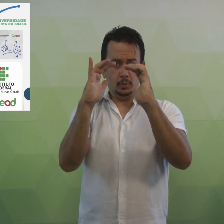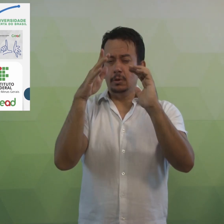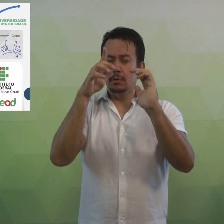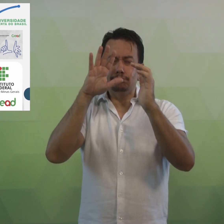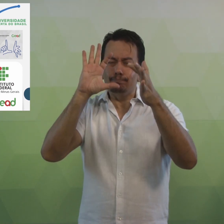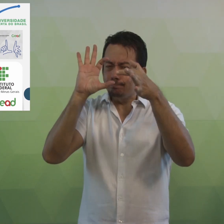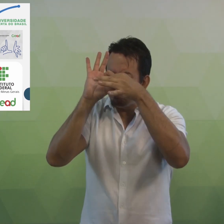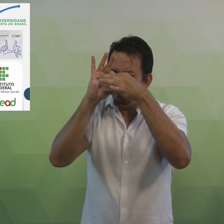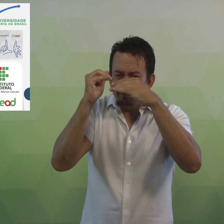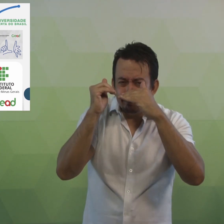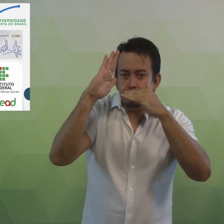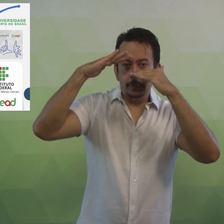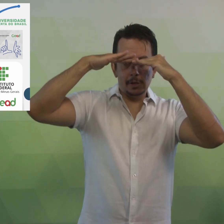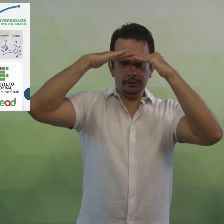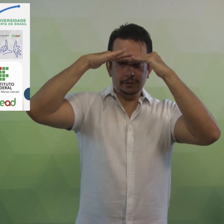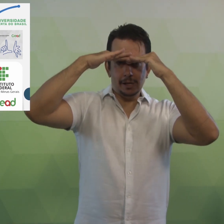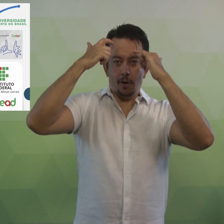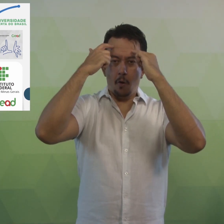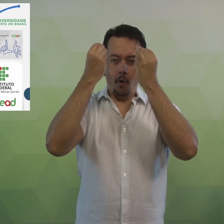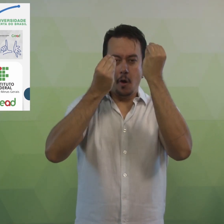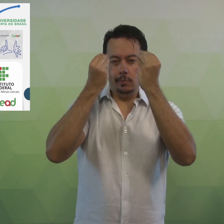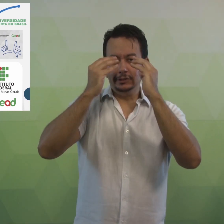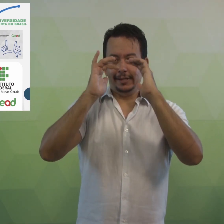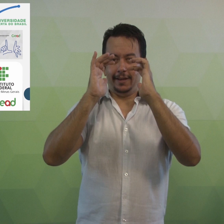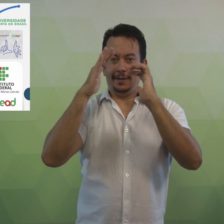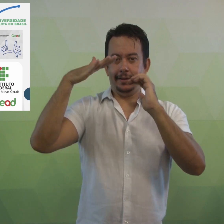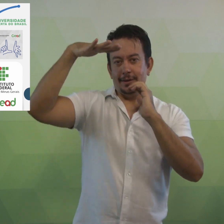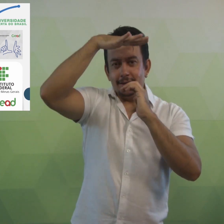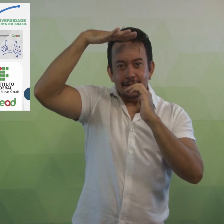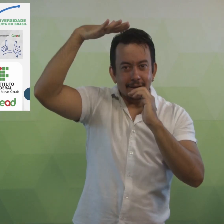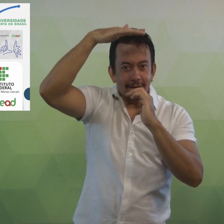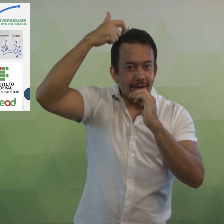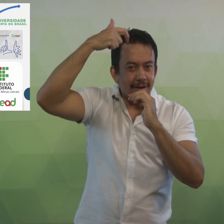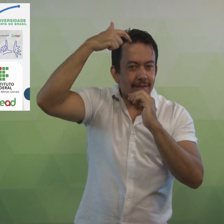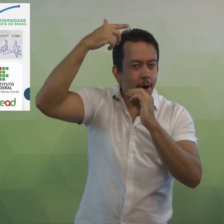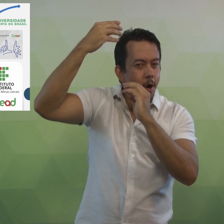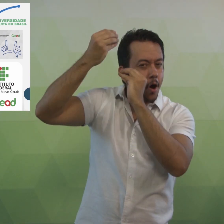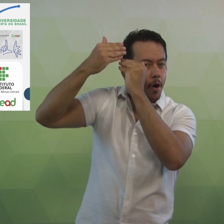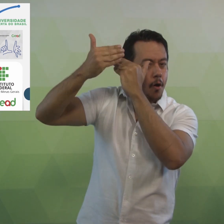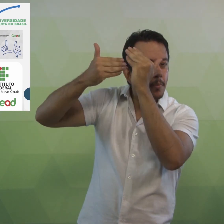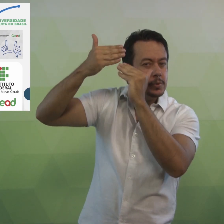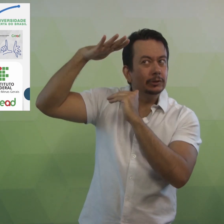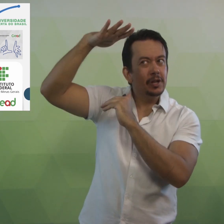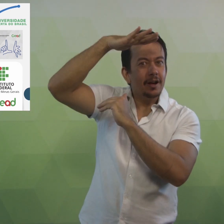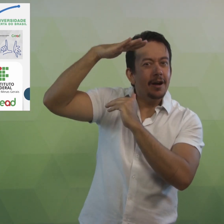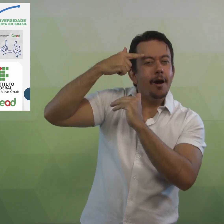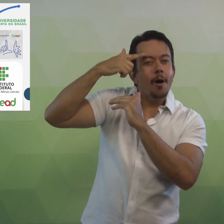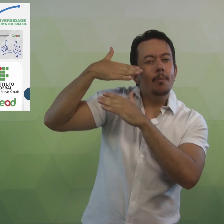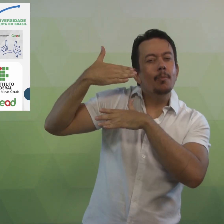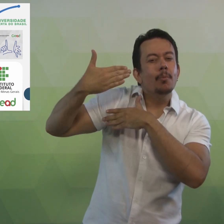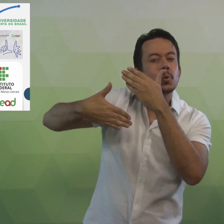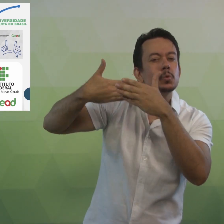algo muito exclusivo. Ela estava unida ali à psicologia da linguagem, a esse